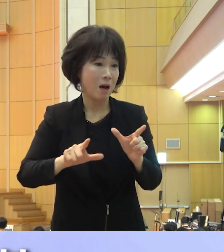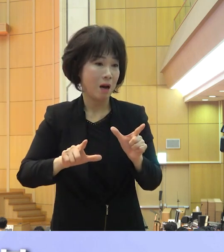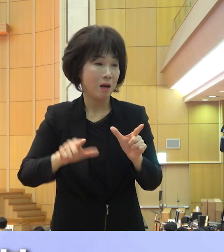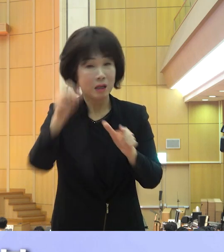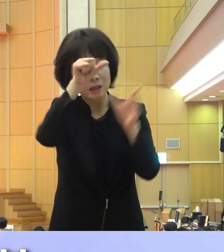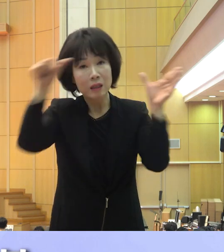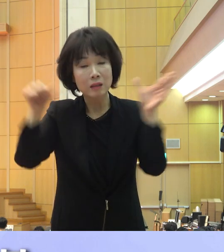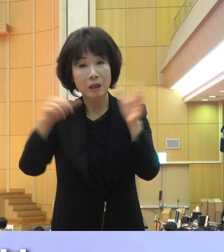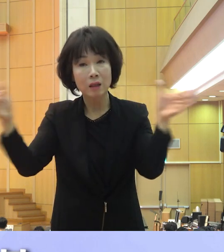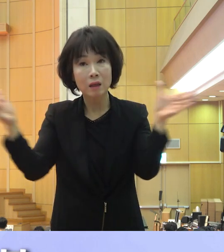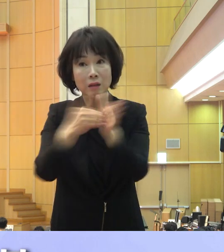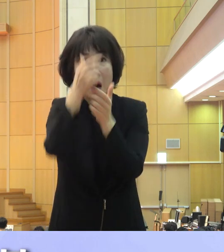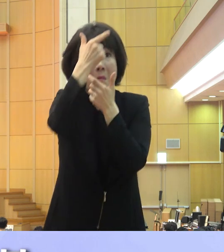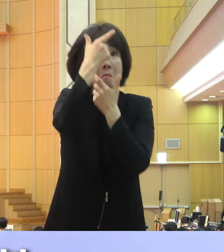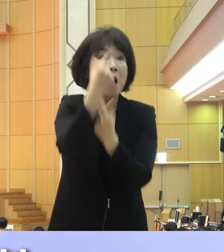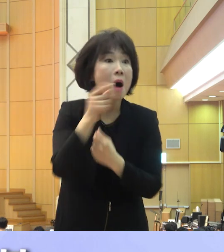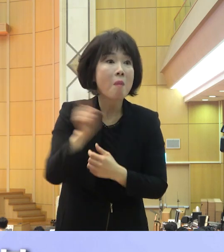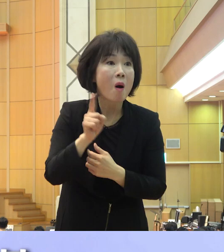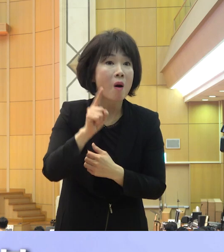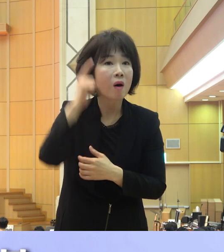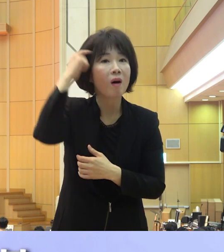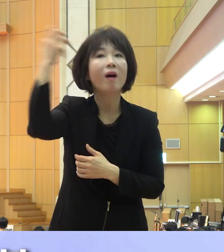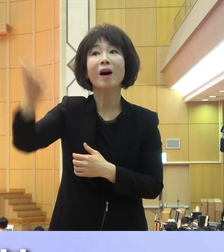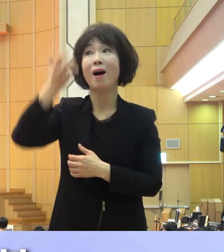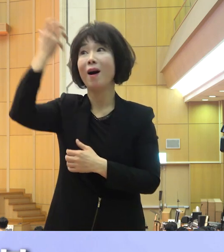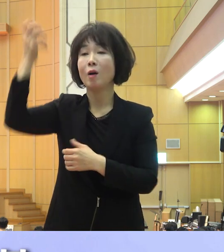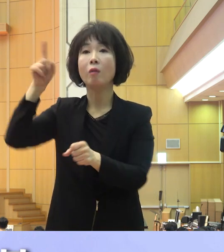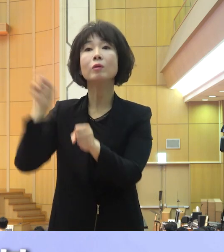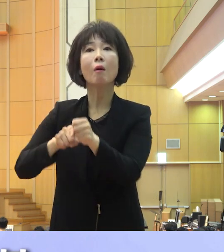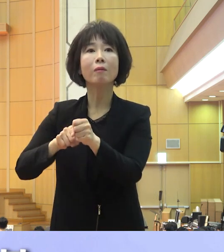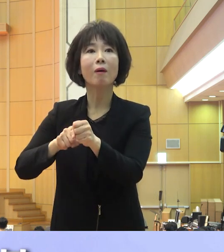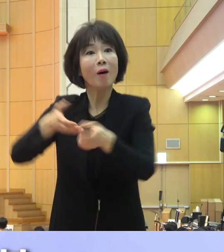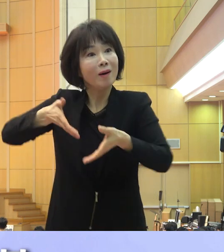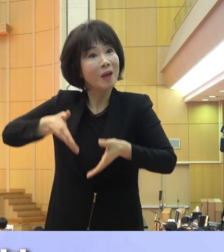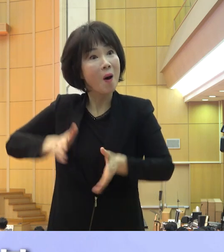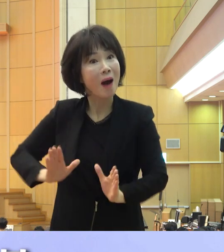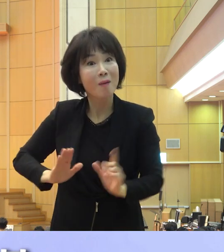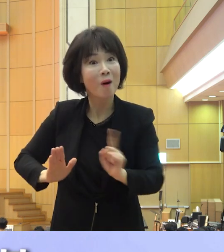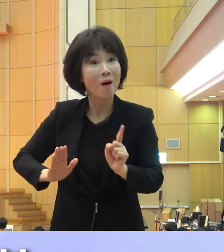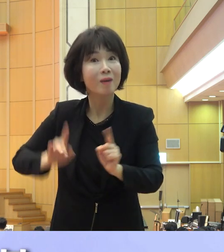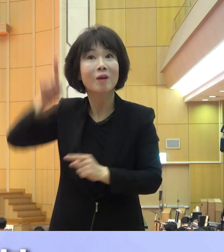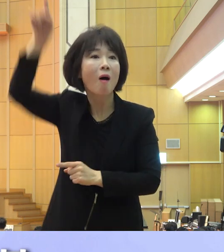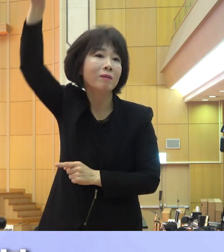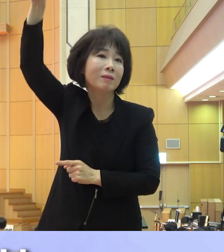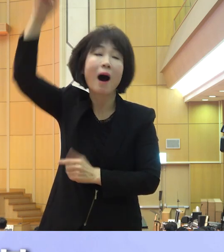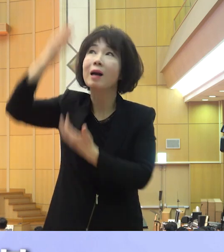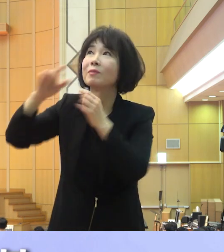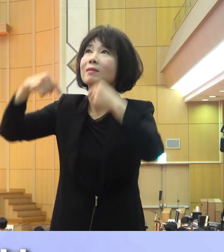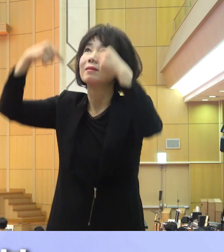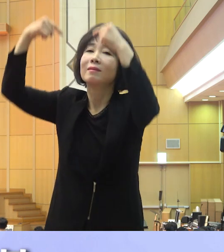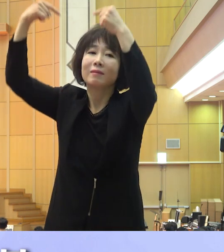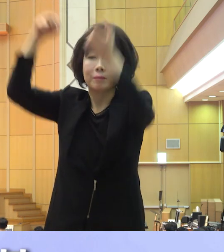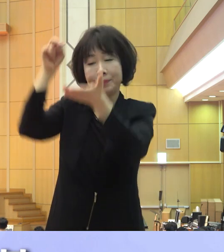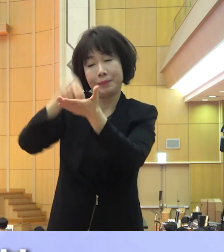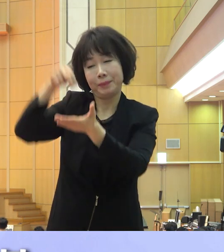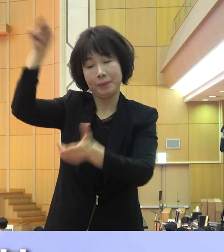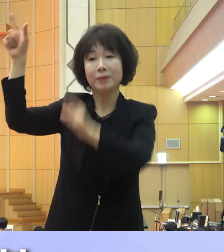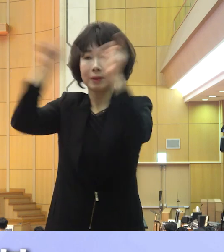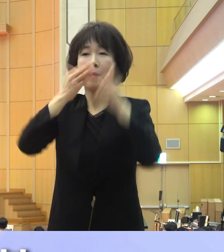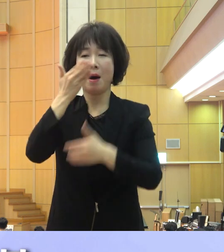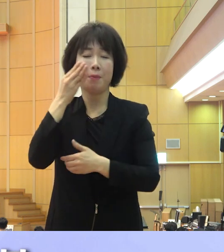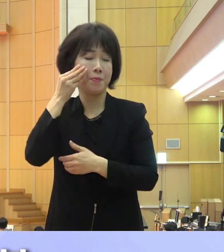인생이 끝나면 영적으로 태어난 자는 저 천국에서 산다 이 말이에요. 이 세상을 떠나서 천국에